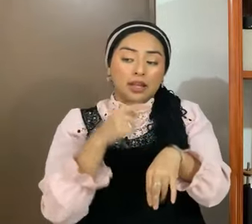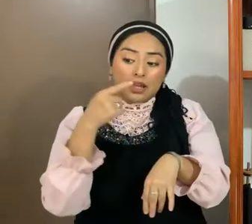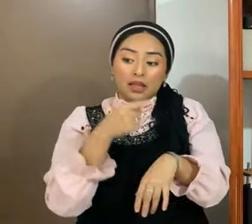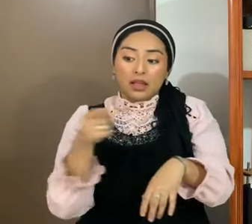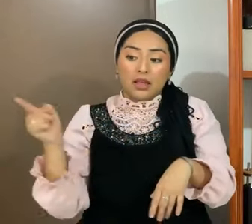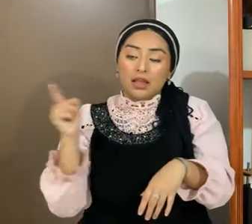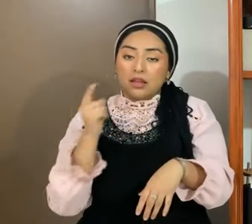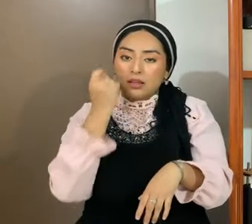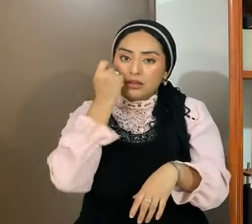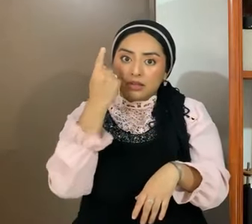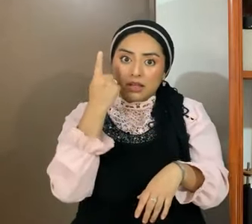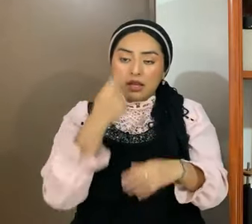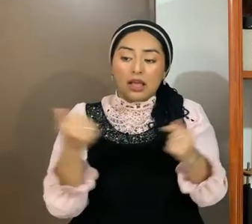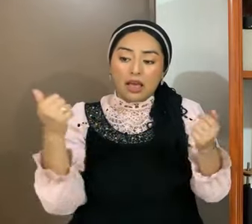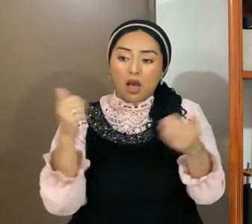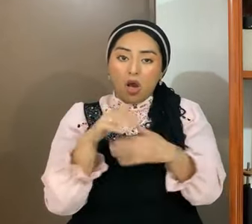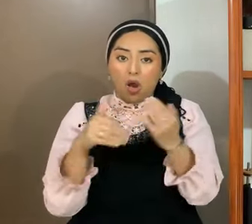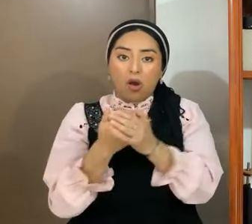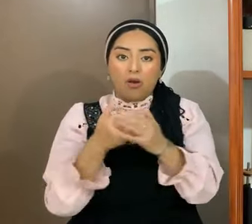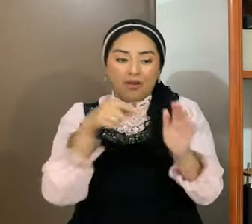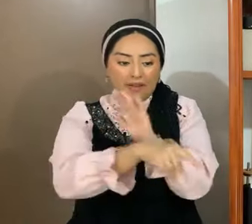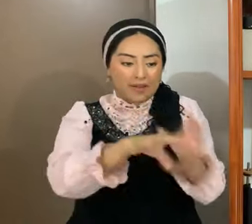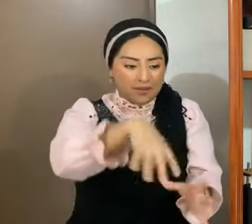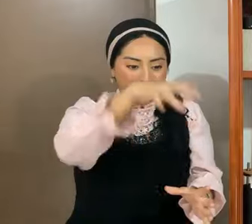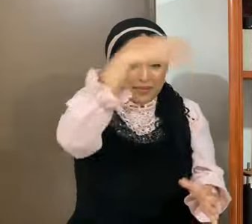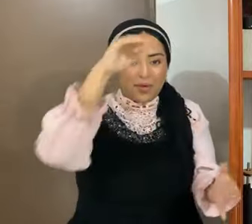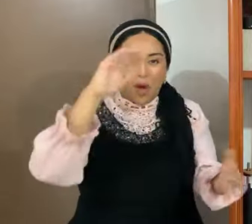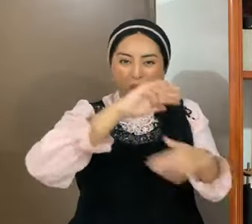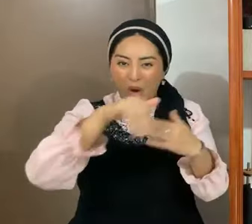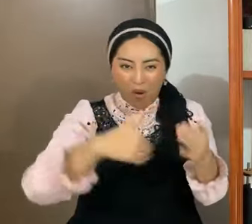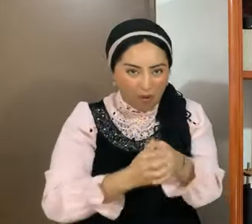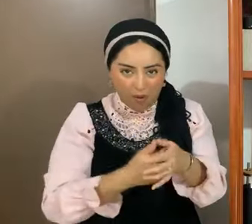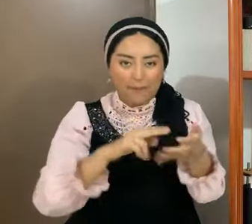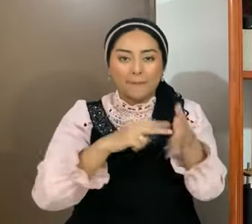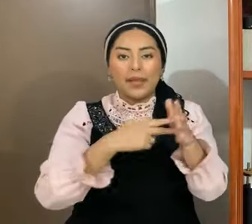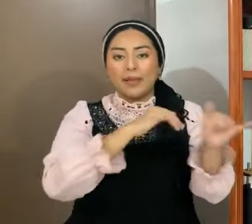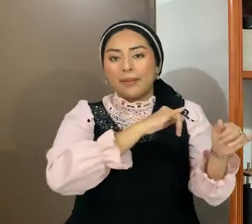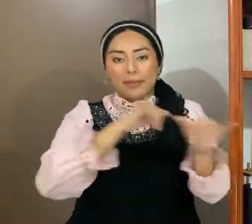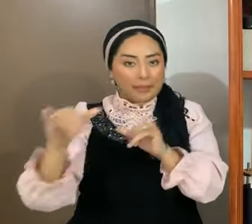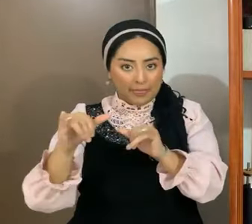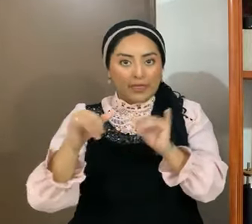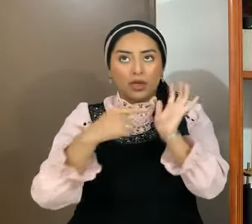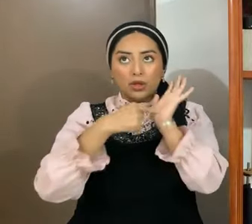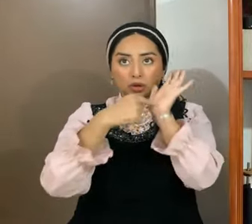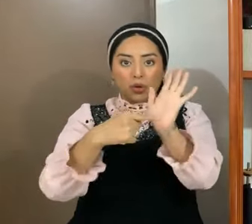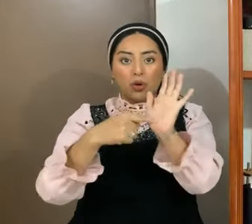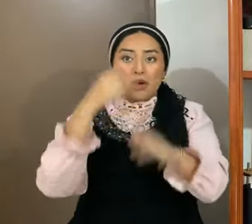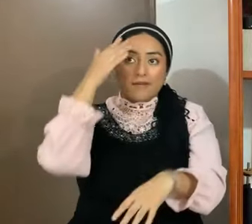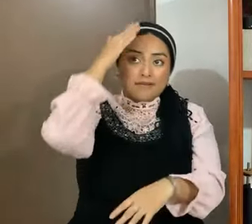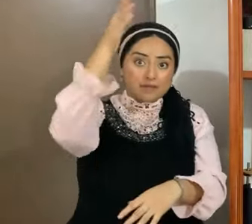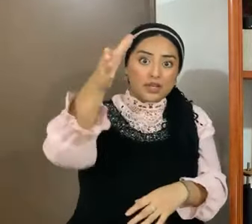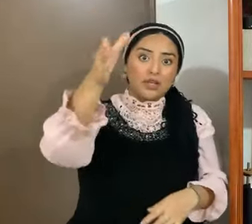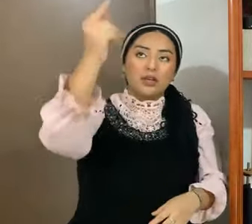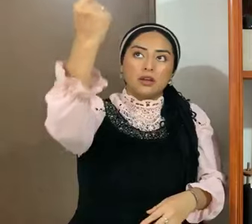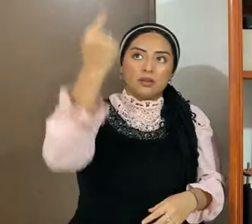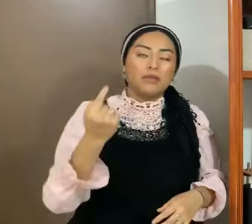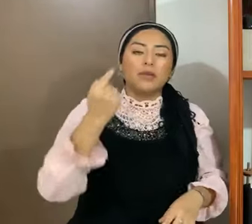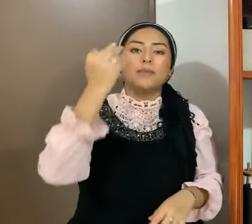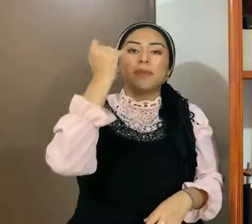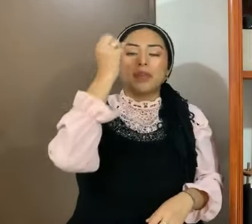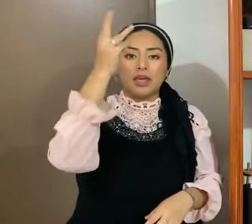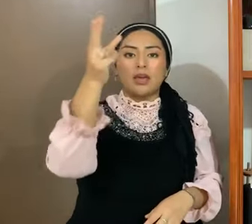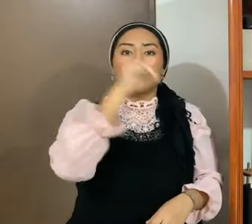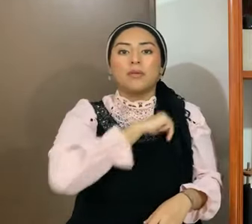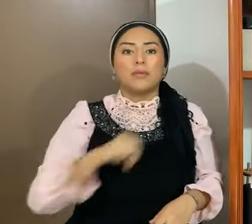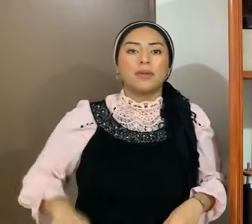fueran entendiendo que todos esos sacrificios eran una muestra, una representación del sacrificio único y perfecto de